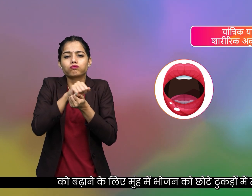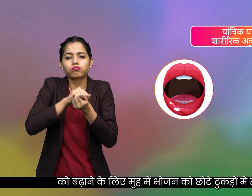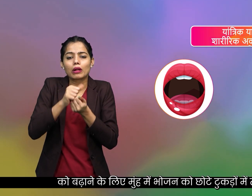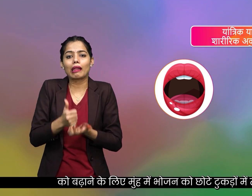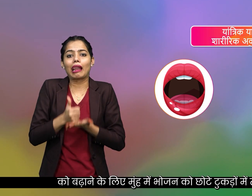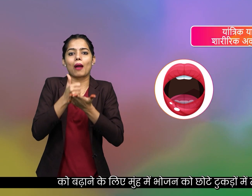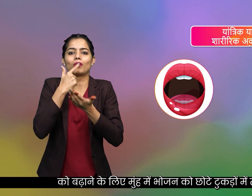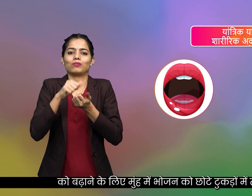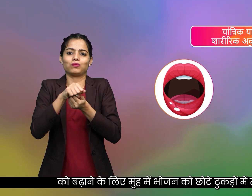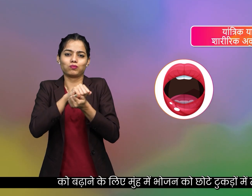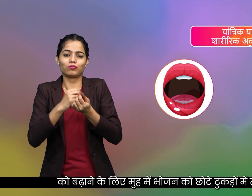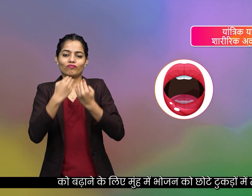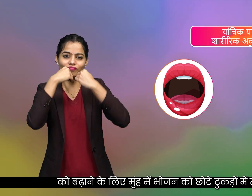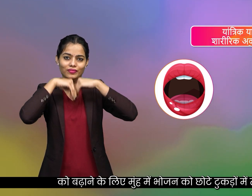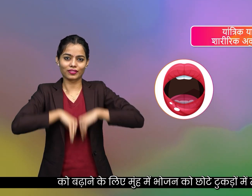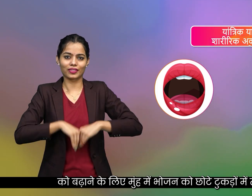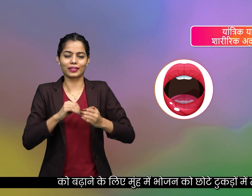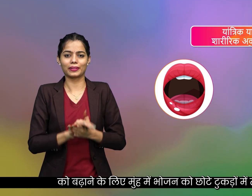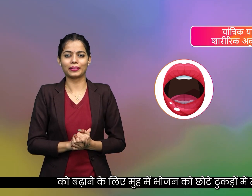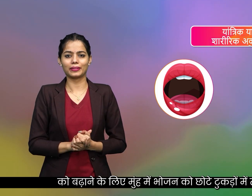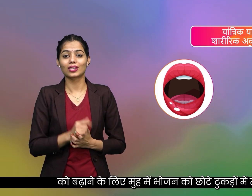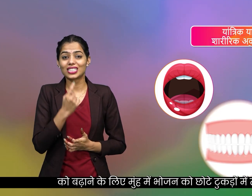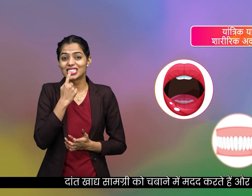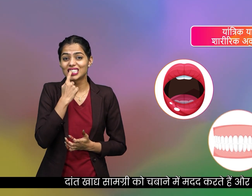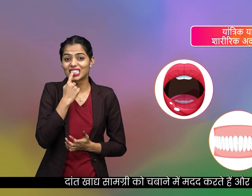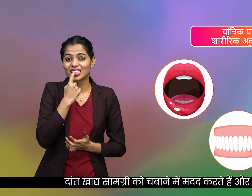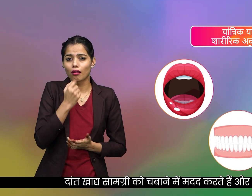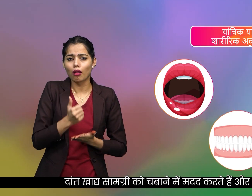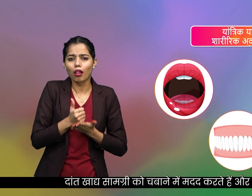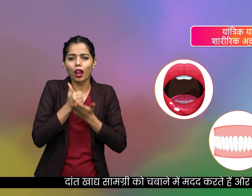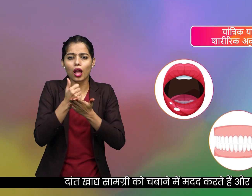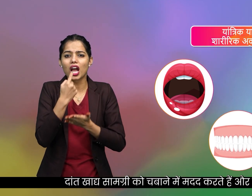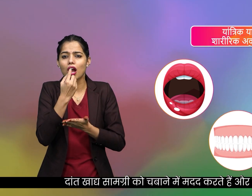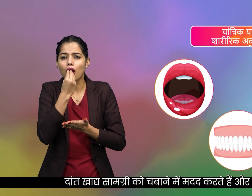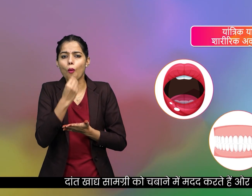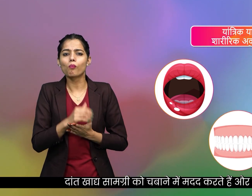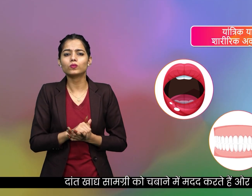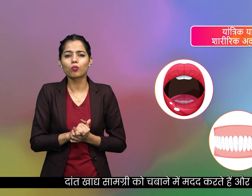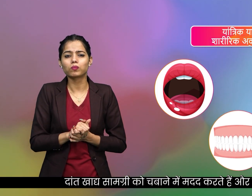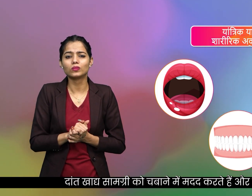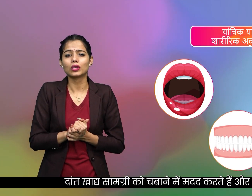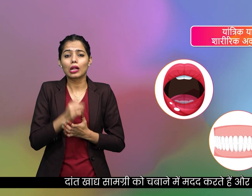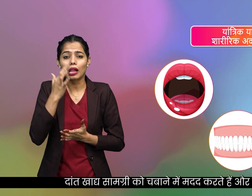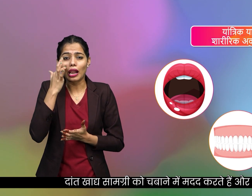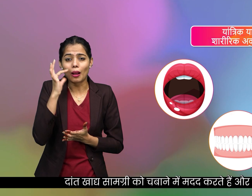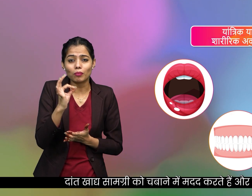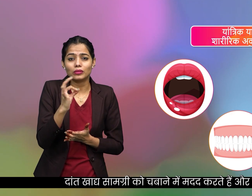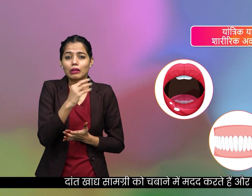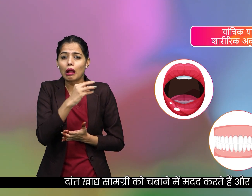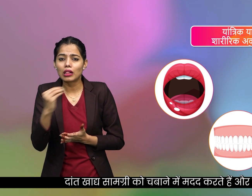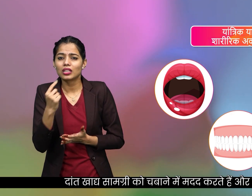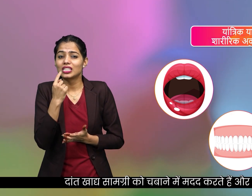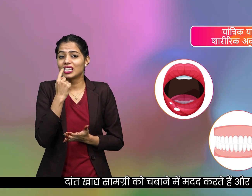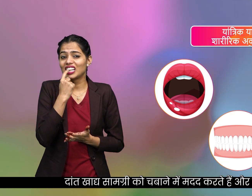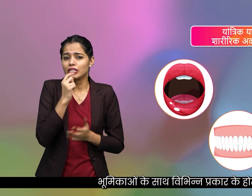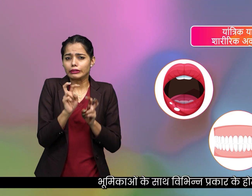छोटे टुकड़ों में तोड़ना पड़ता है। दांत खाद्य सामग्री को चबाने में मदद करते हैं और